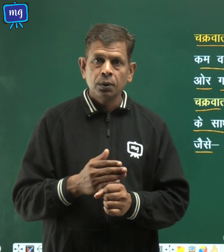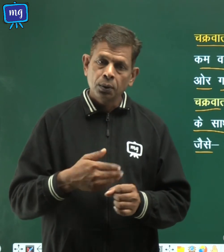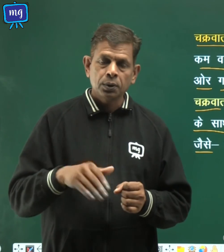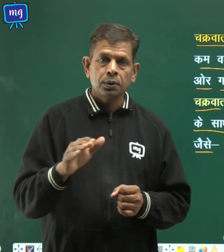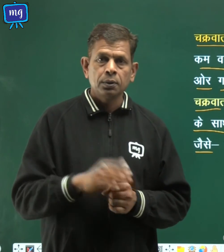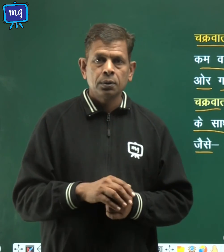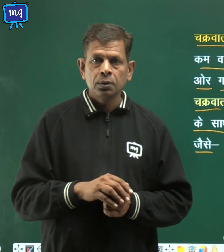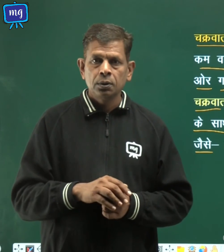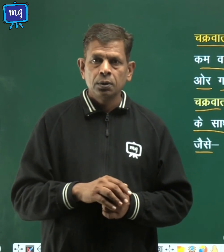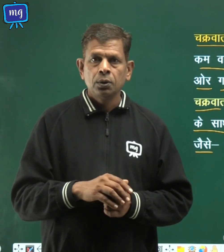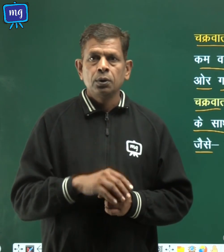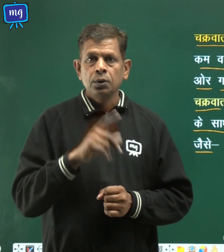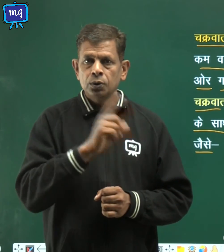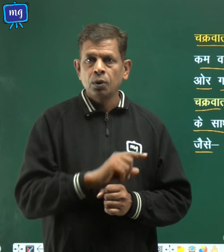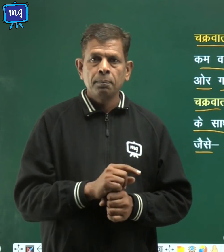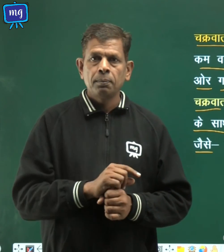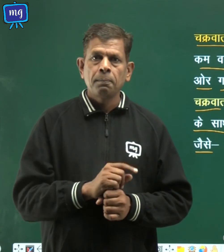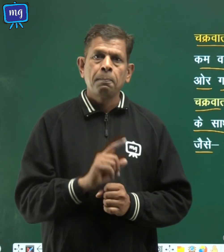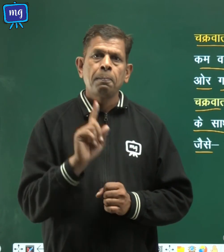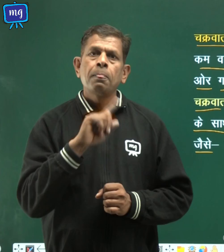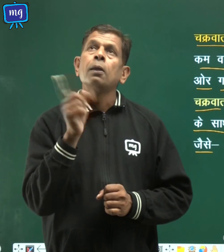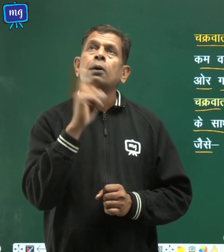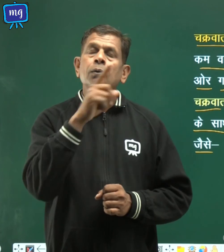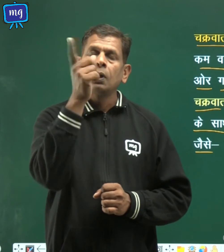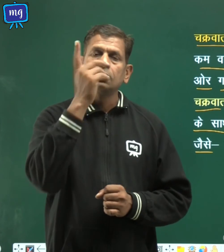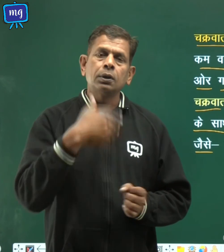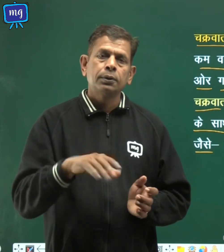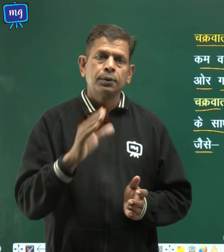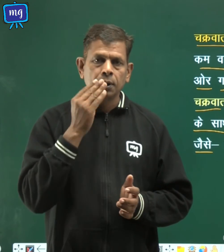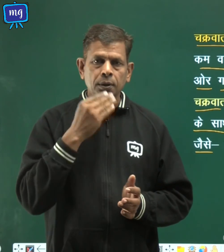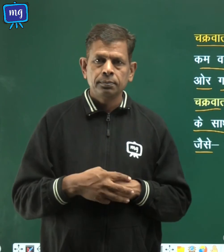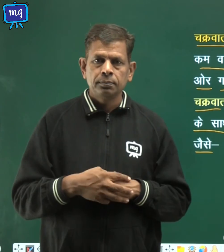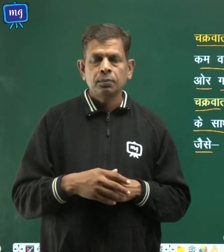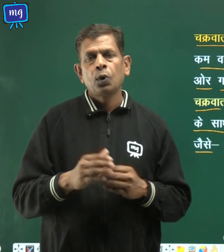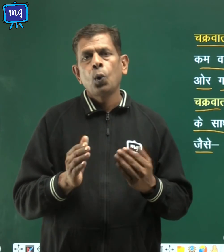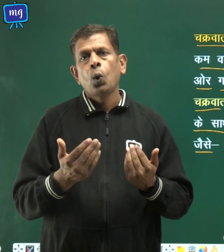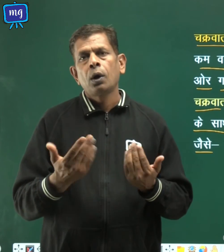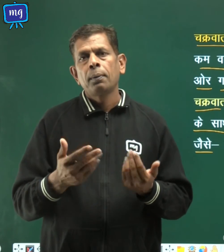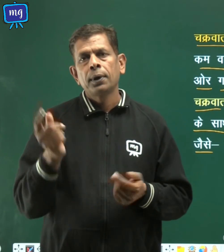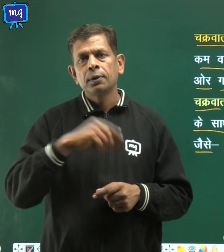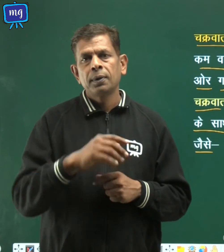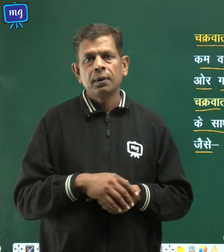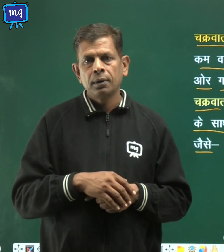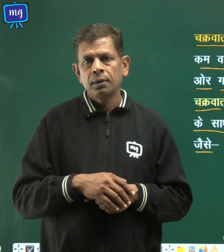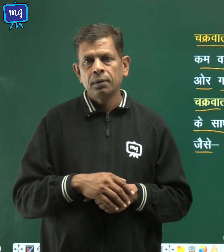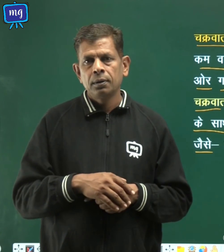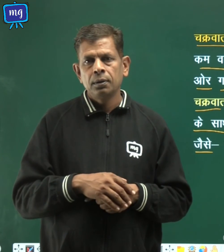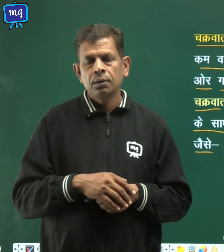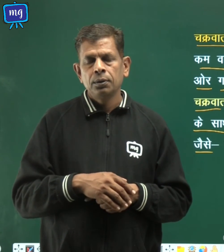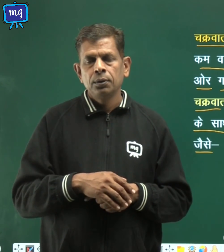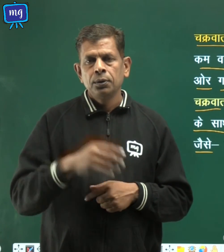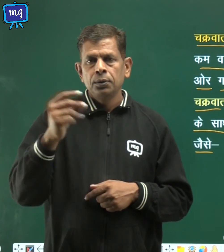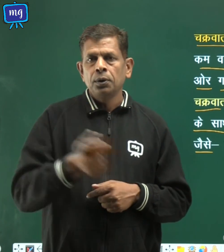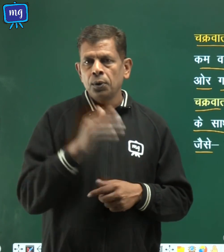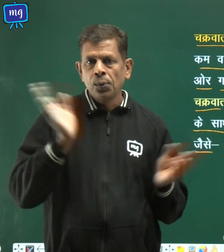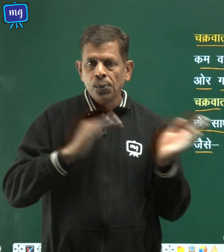बहती है, इसको हम चक्रवात कहते हैं। कभी कभी इसमें तेज